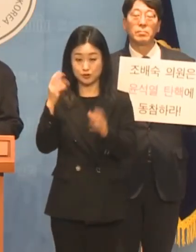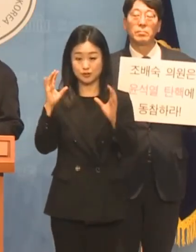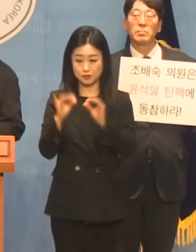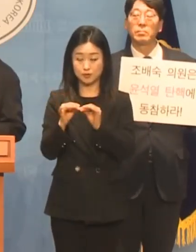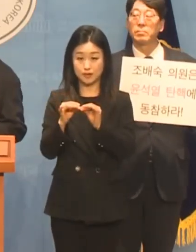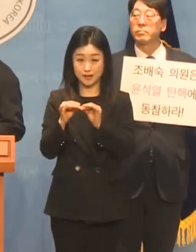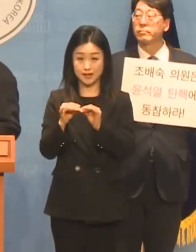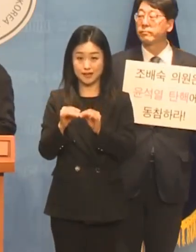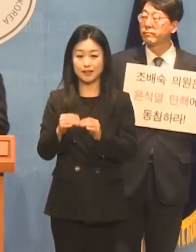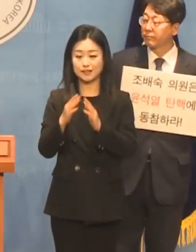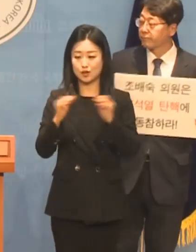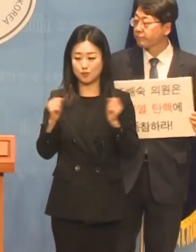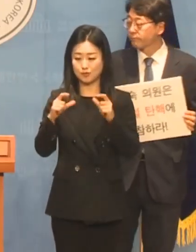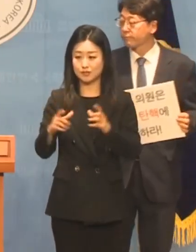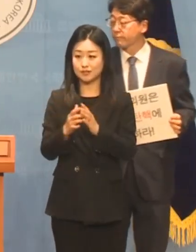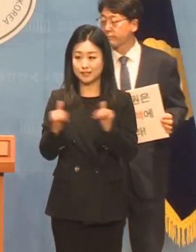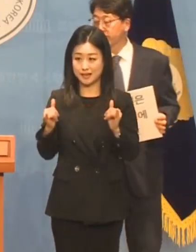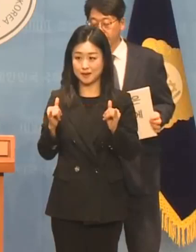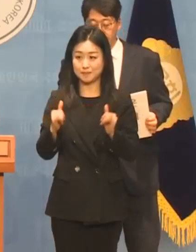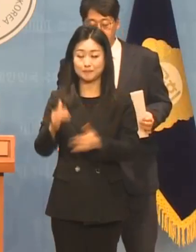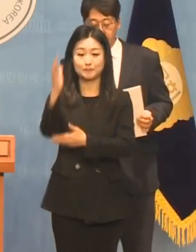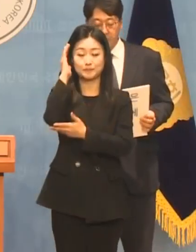전북도민 일동.